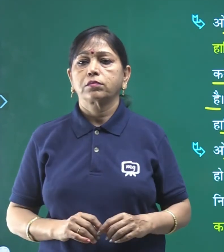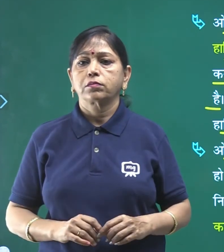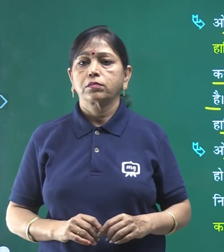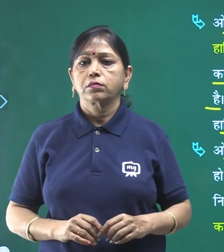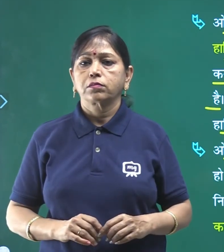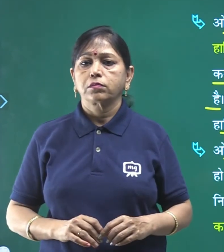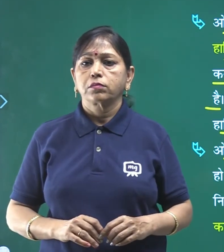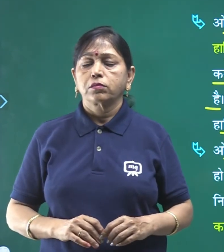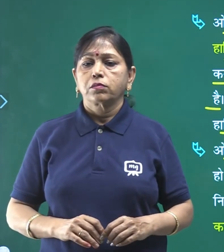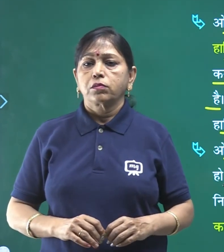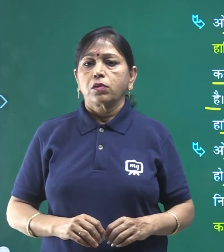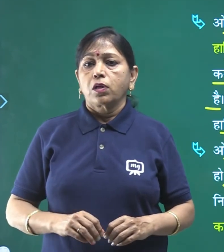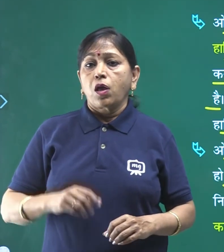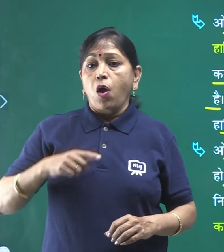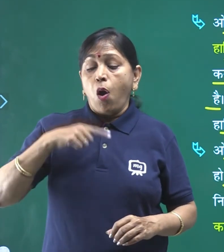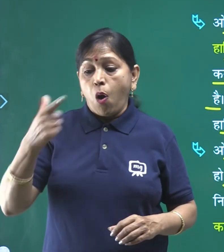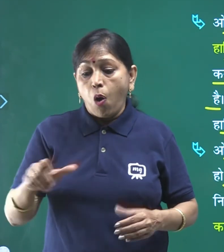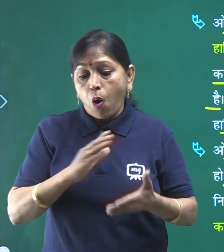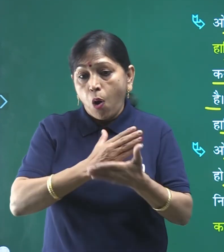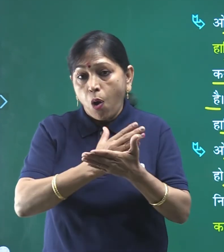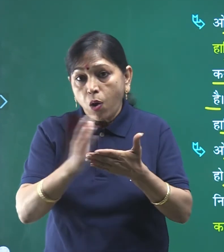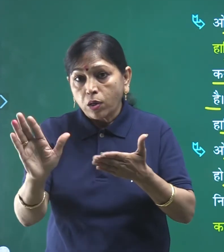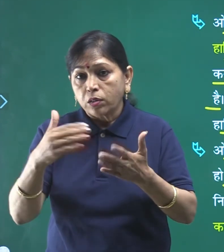थे फाइव से हो रहा है